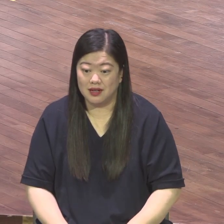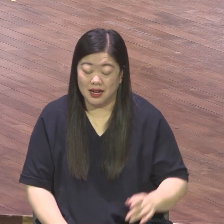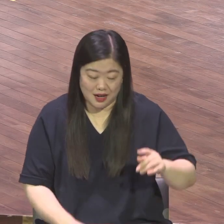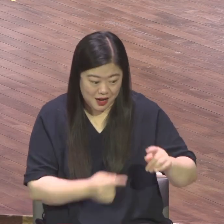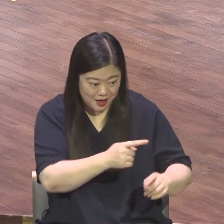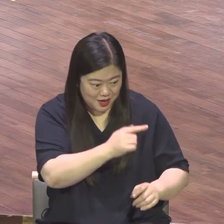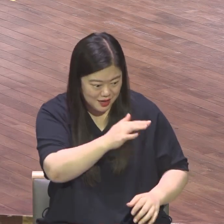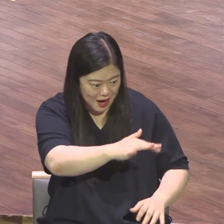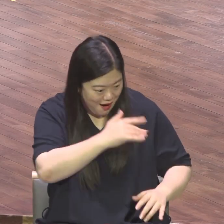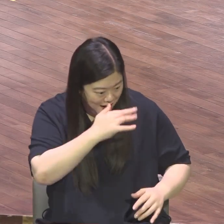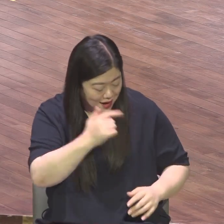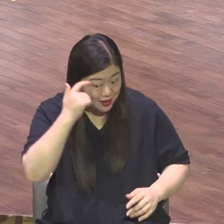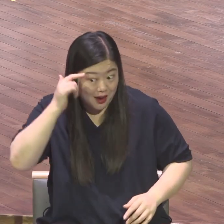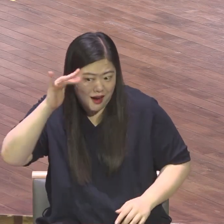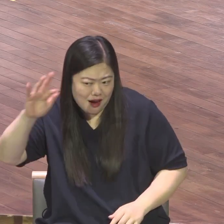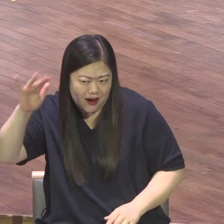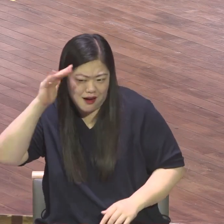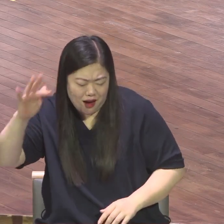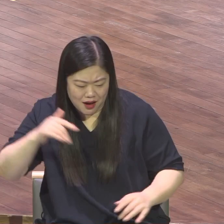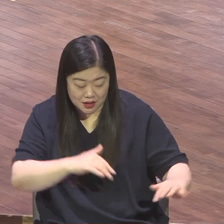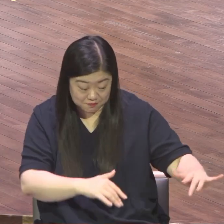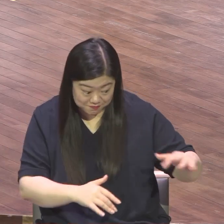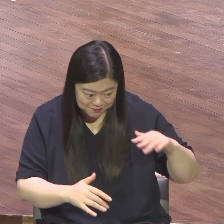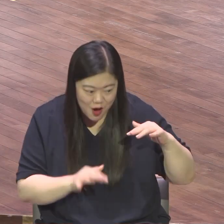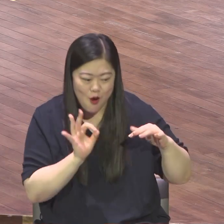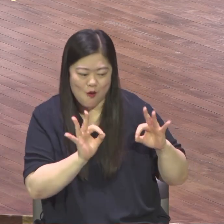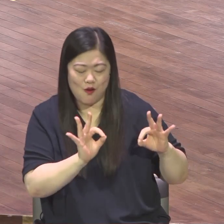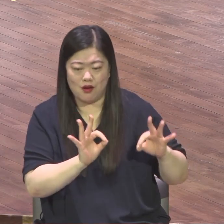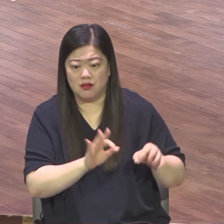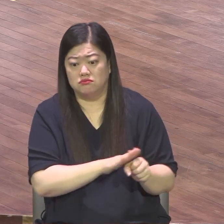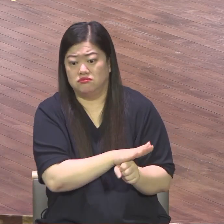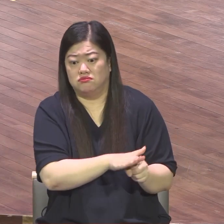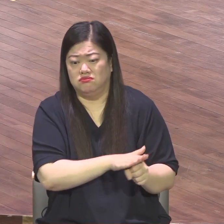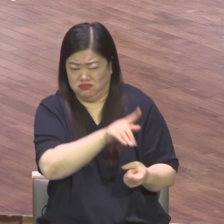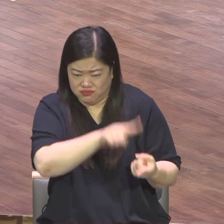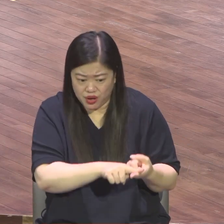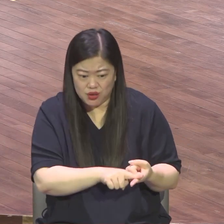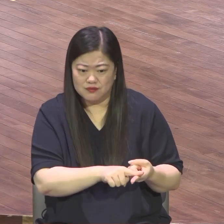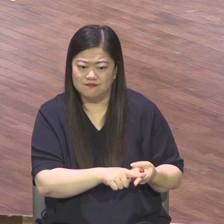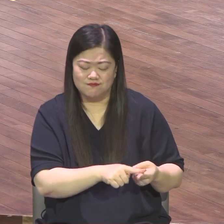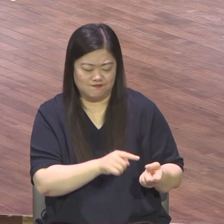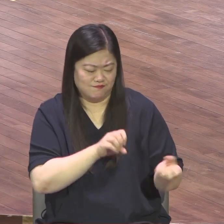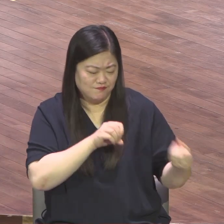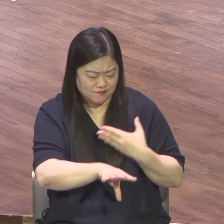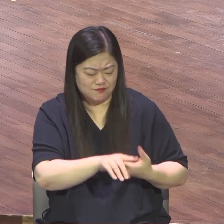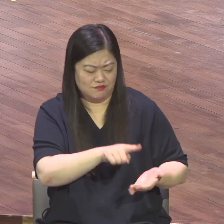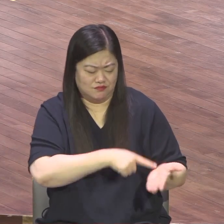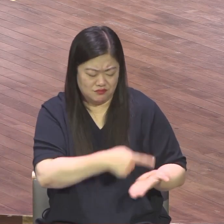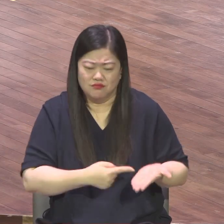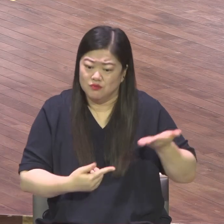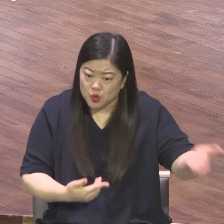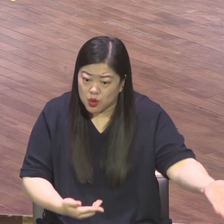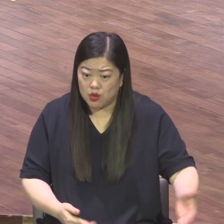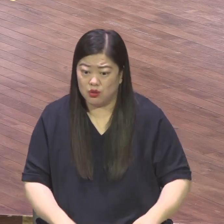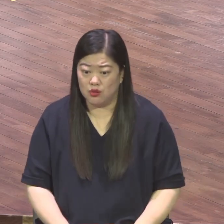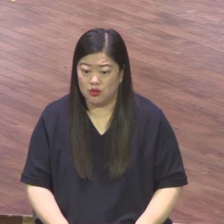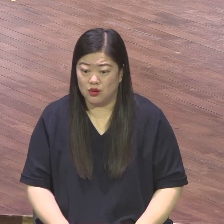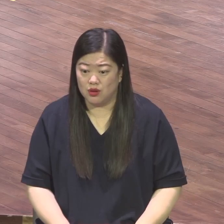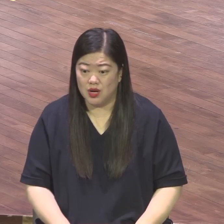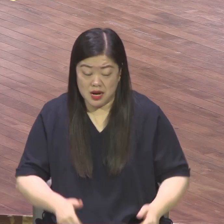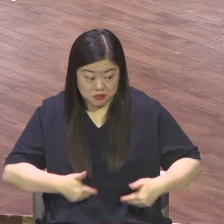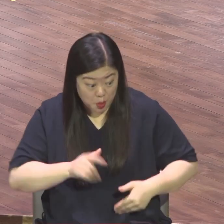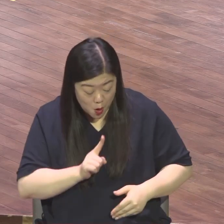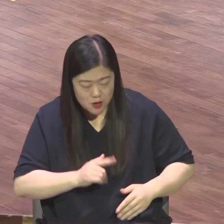사모하는 영혼에게 다 주신다니까요. 내가 한 나라를 품고 기도하며 하나님 이 나라 보호가 되게 해야 주옵소서 사모하는 영혼에게 하나님 필요를